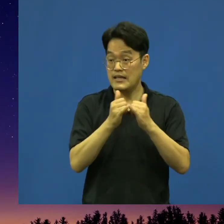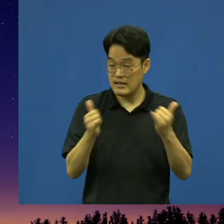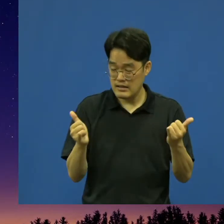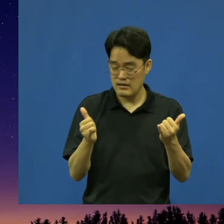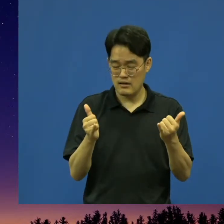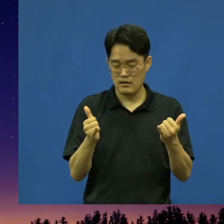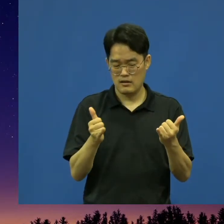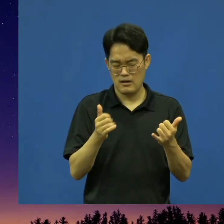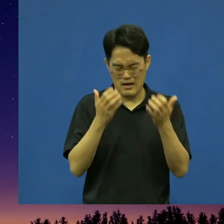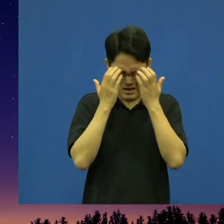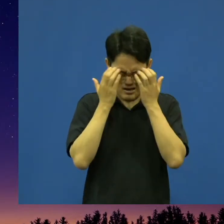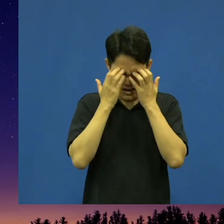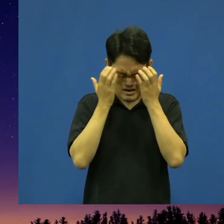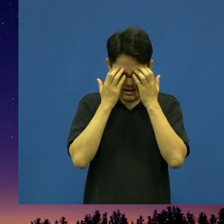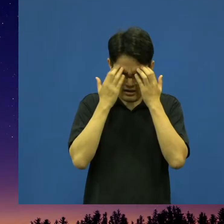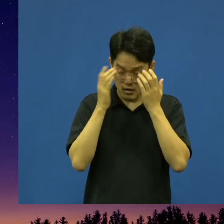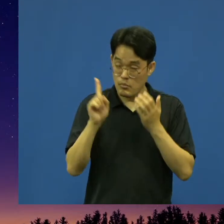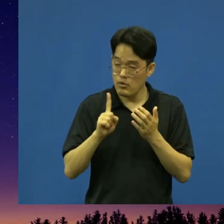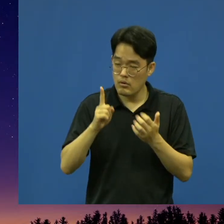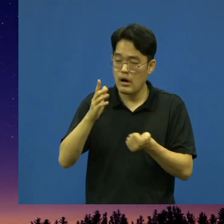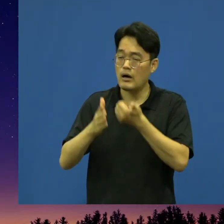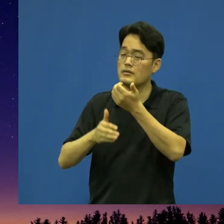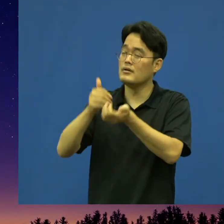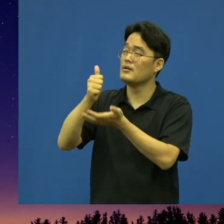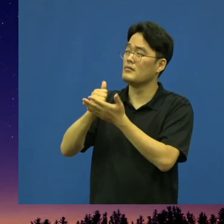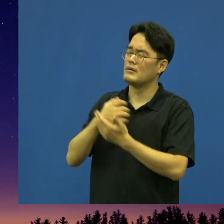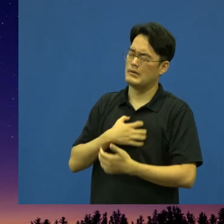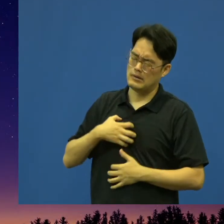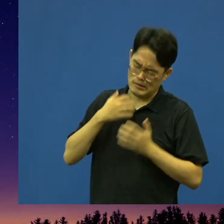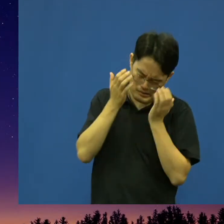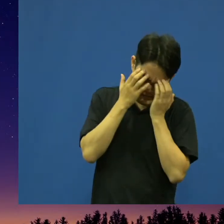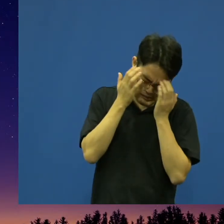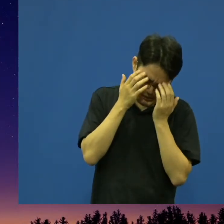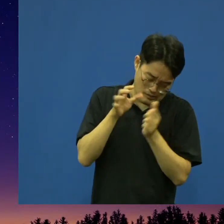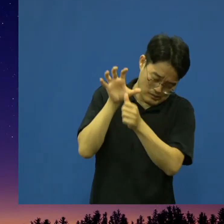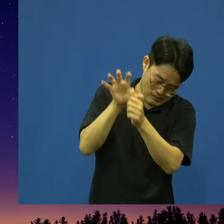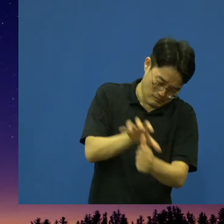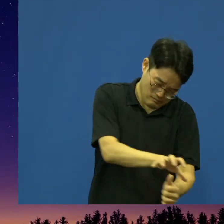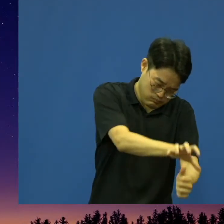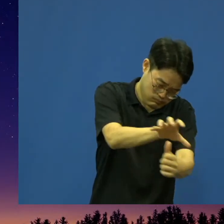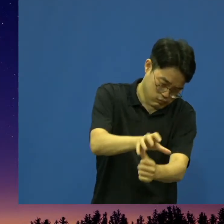우리가 이처럼 고통을 겪을 때 하나님은 어디 계셨습니까?